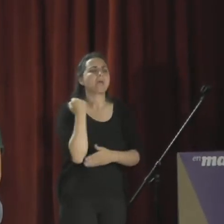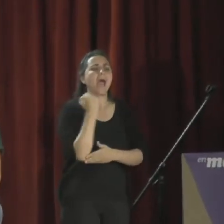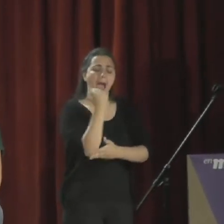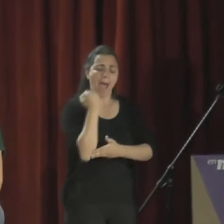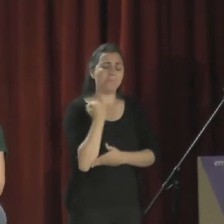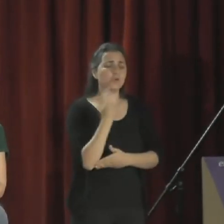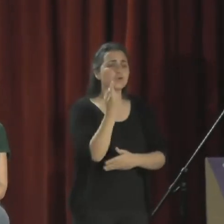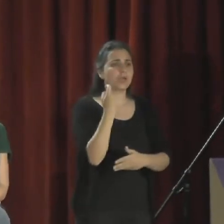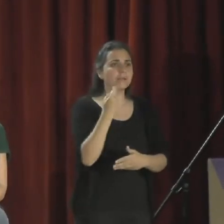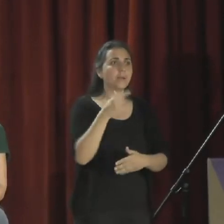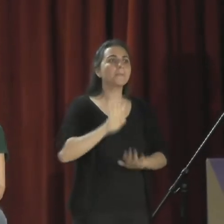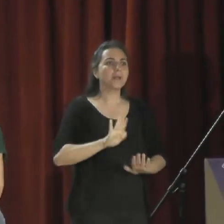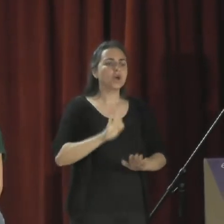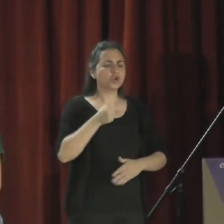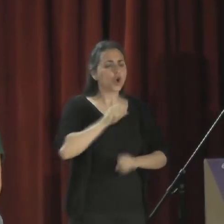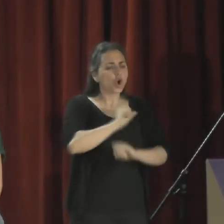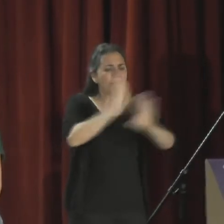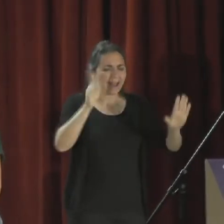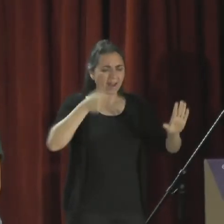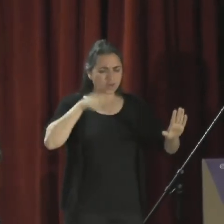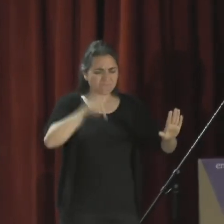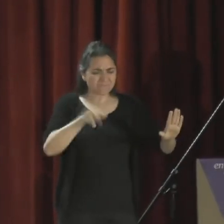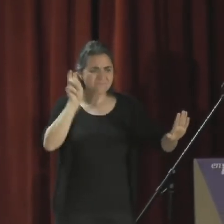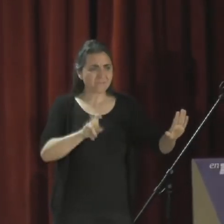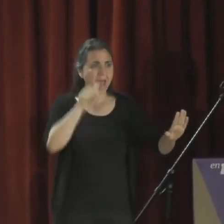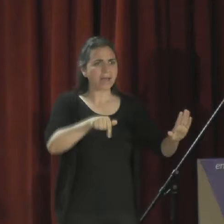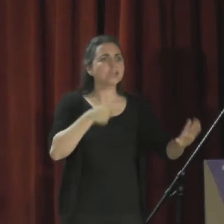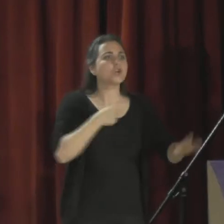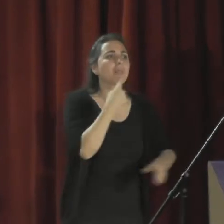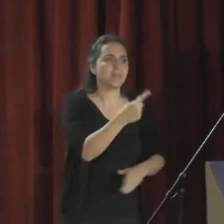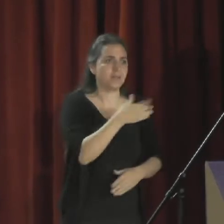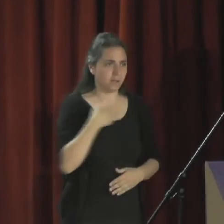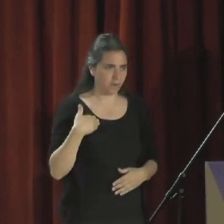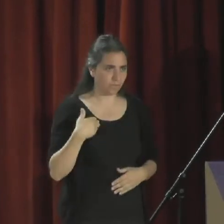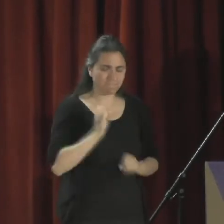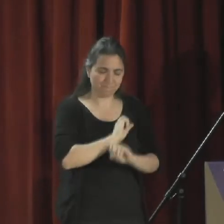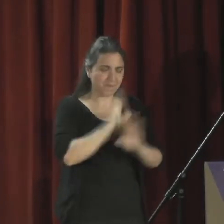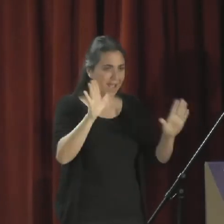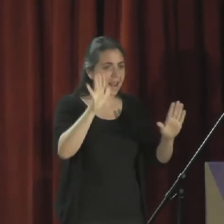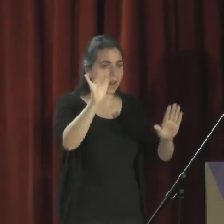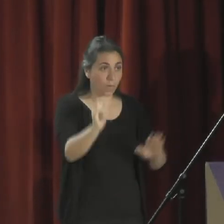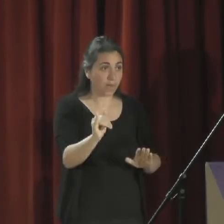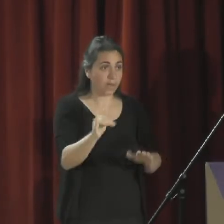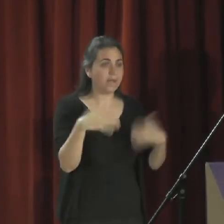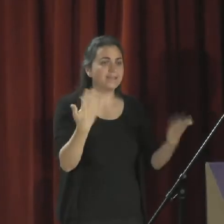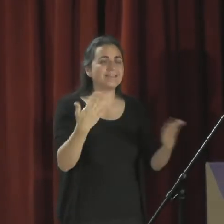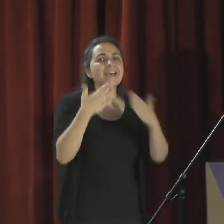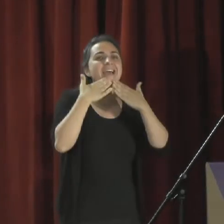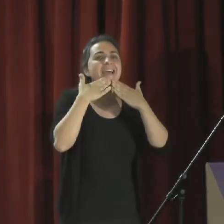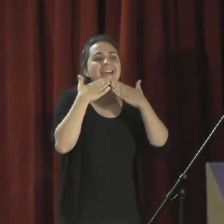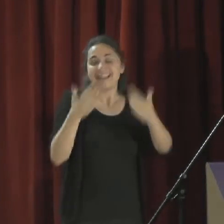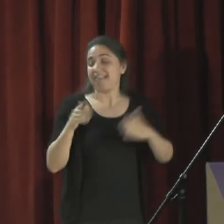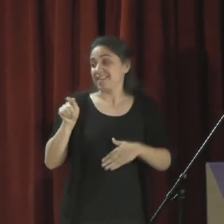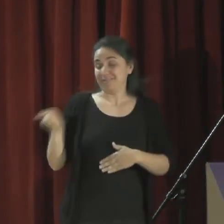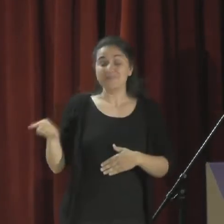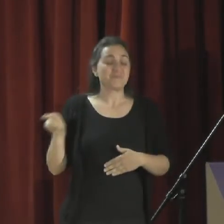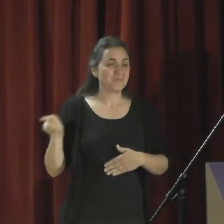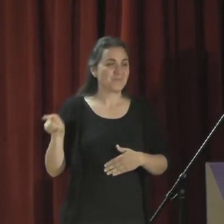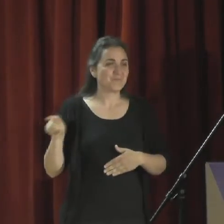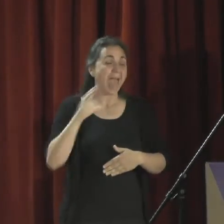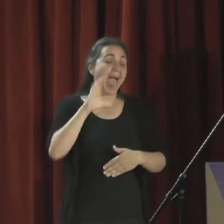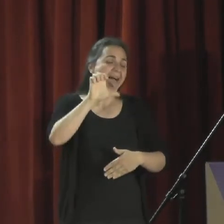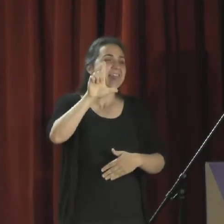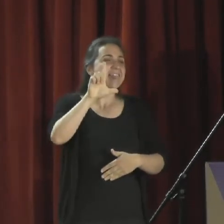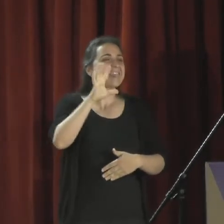de eso, teño moi claro por que estou aquí e o que vos quero dicir. Primeiro, agradecer a Celtia